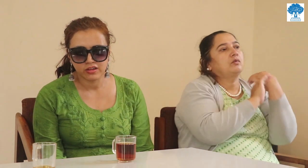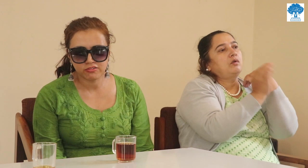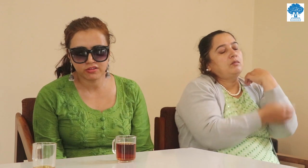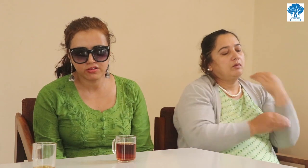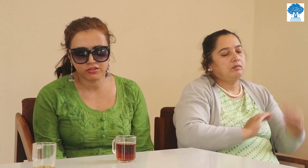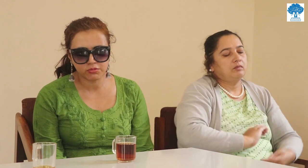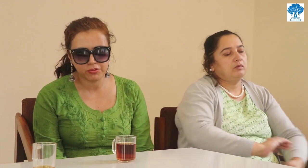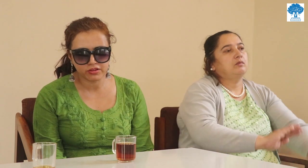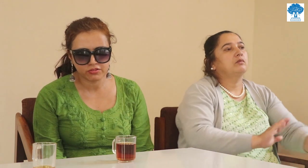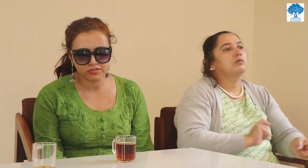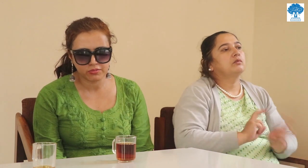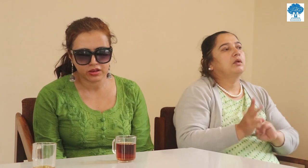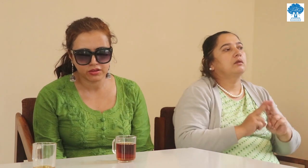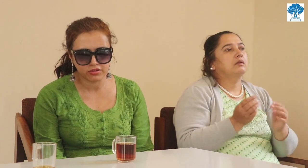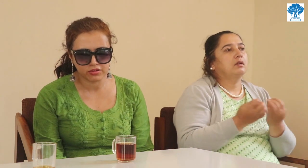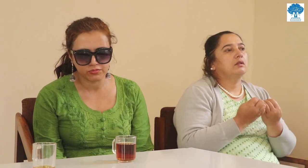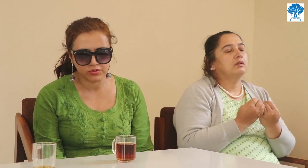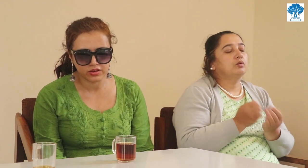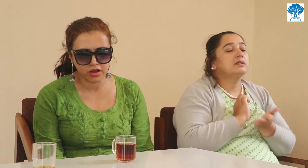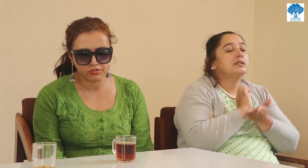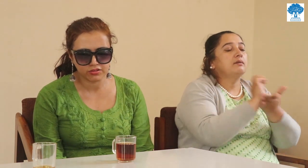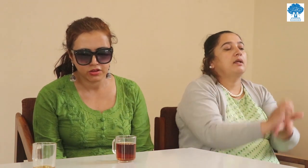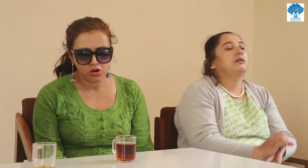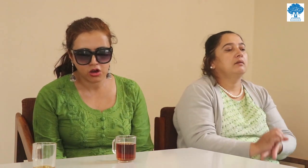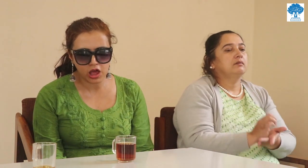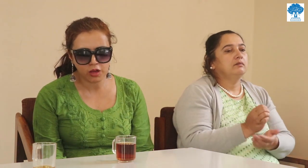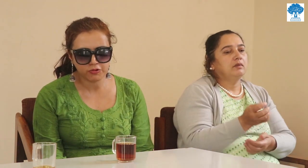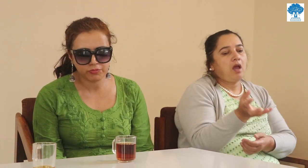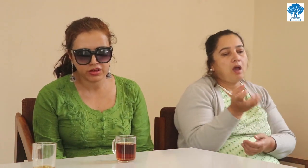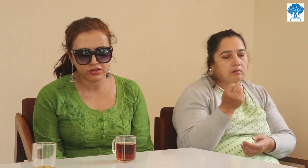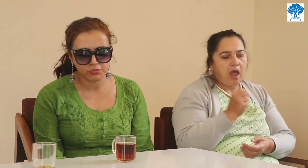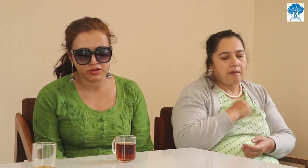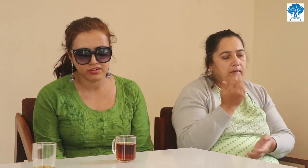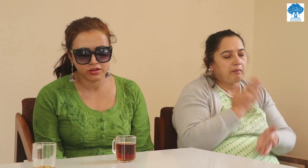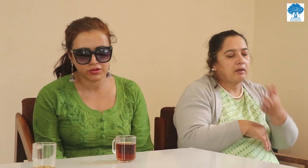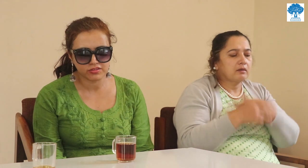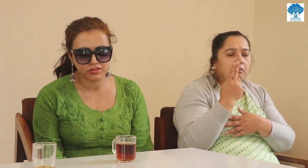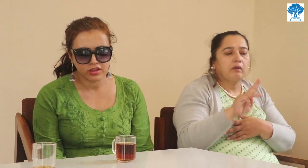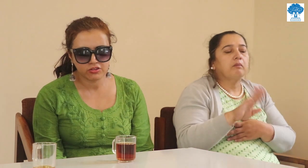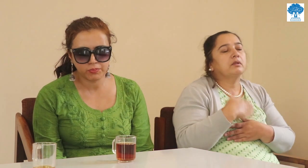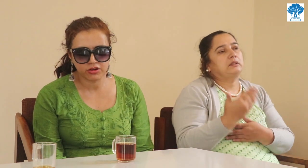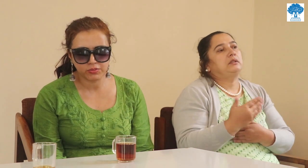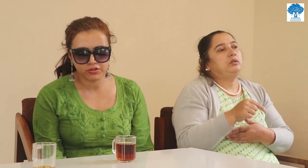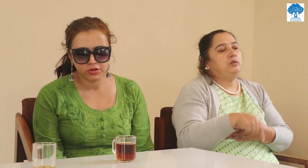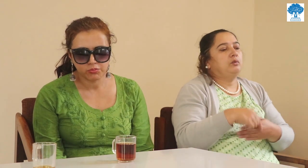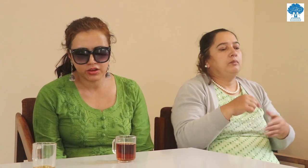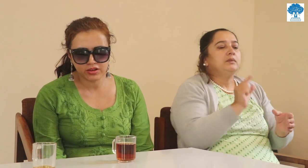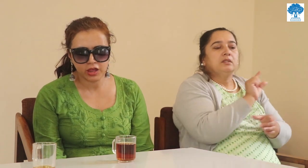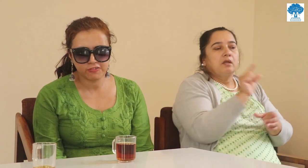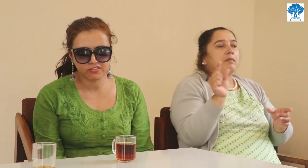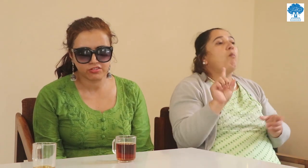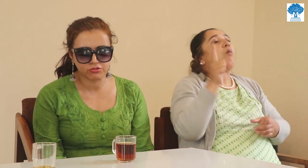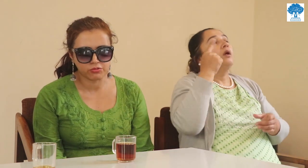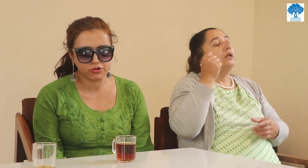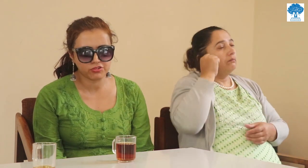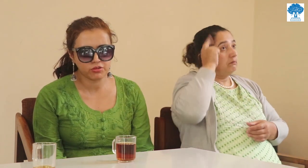त सुरक्षित गर्भपतनको सेवालाई दिन आउँदा त आफै अपाङ्गता भइसकेपछि त यो पाटोमा त पहिले नै